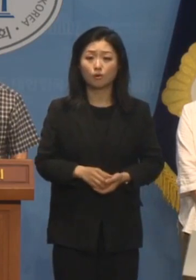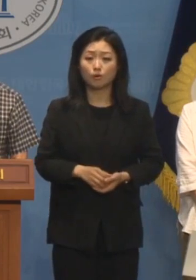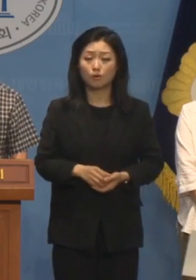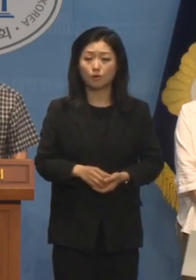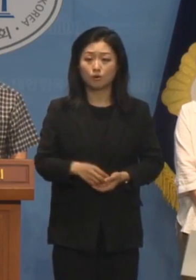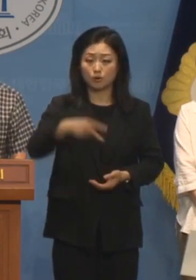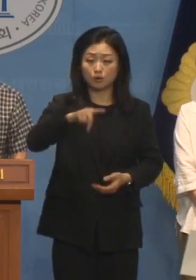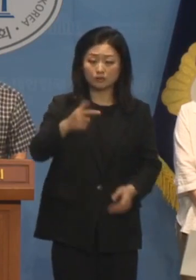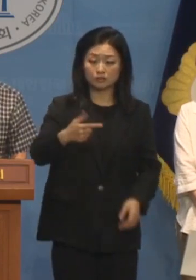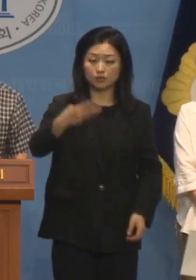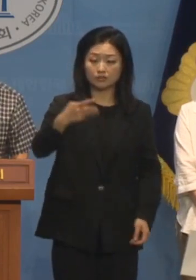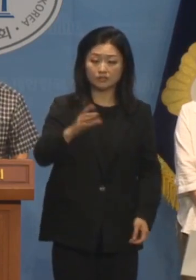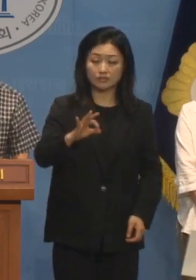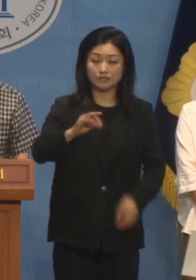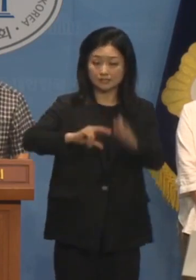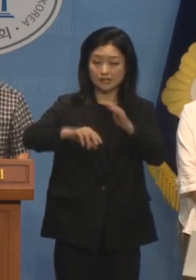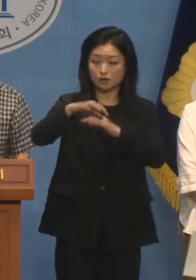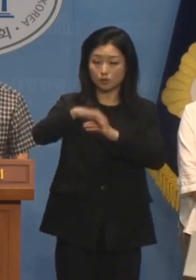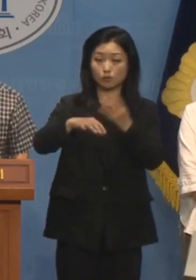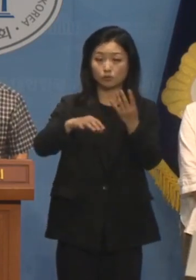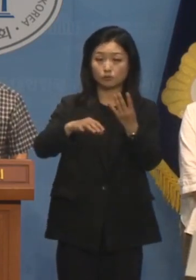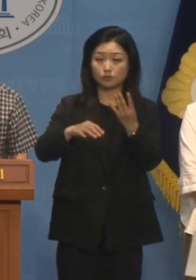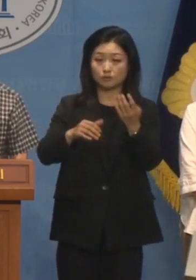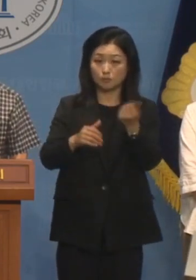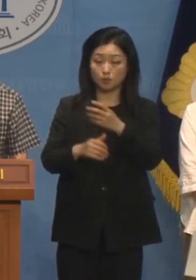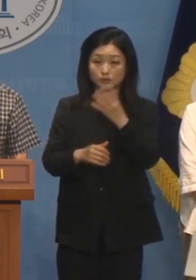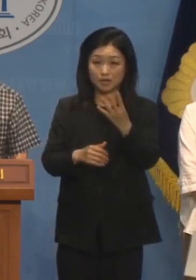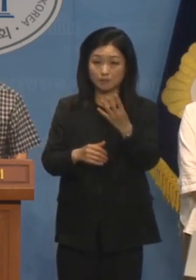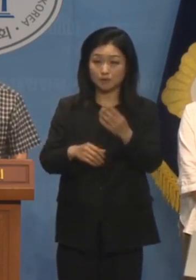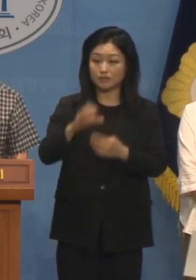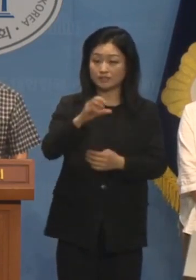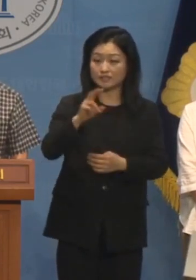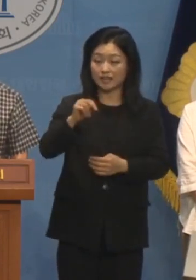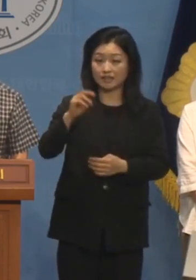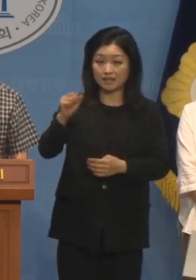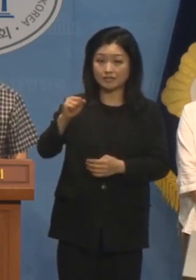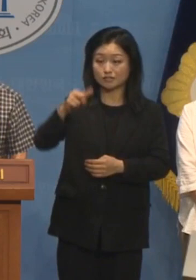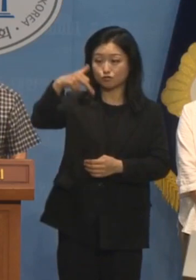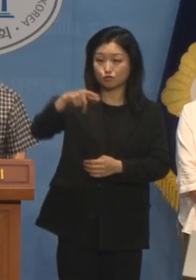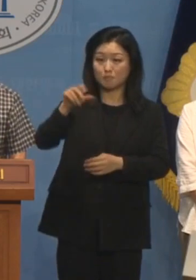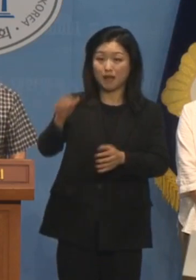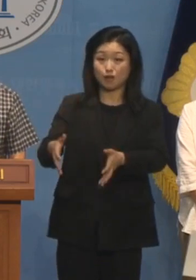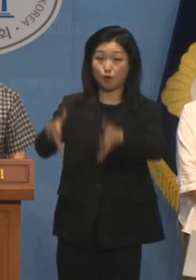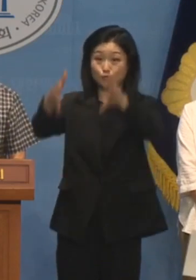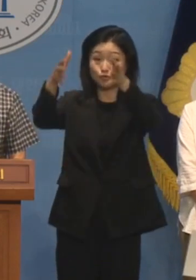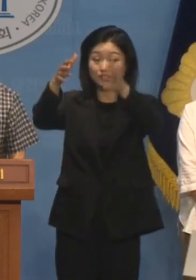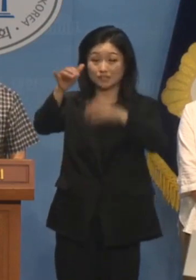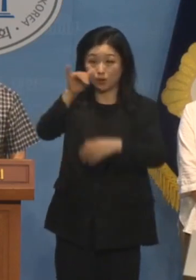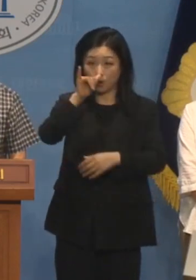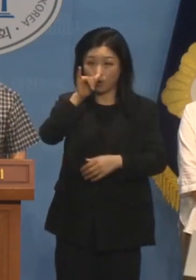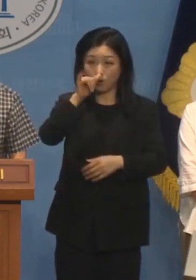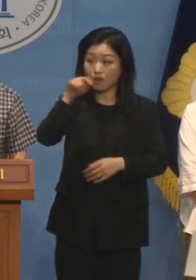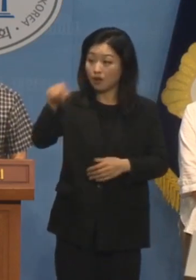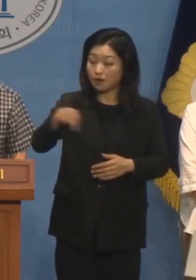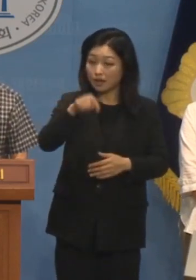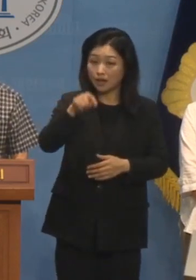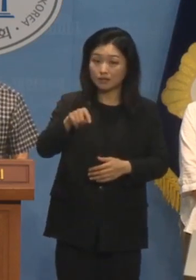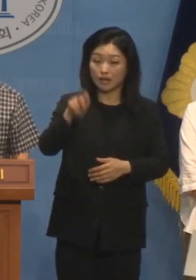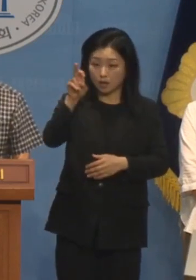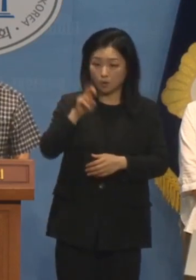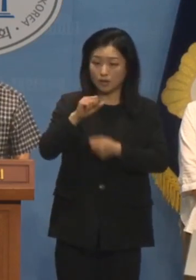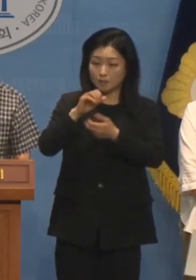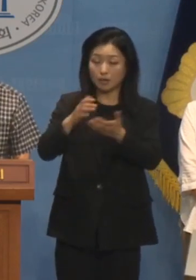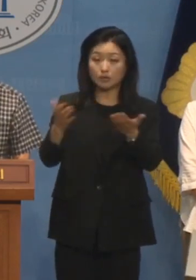선릉역 4번 출구에 가면은 쿠팡 CLS 건물이 있습니다. 거기에 쿠팡 로켓 배송